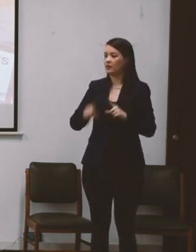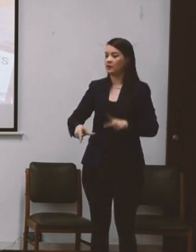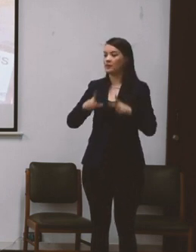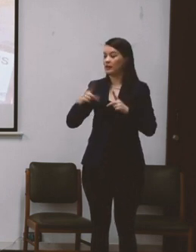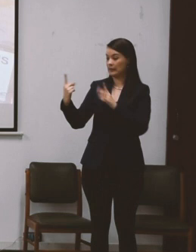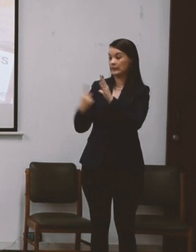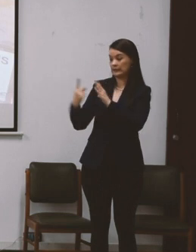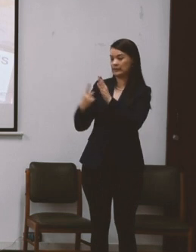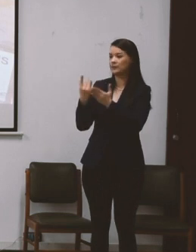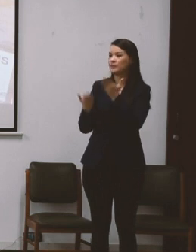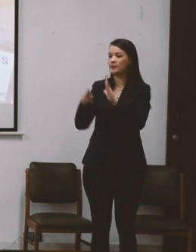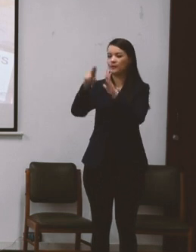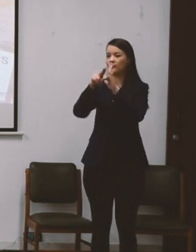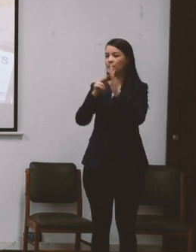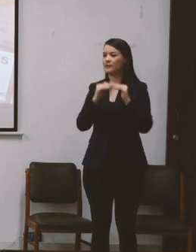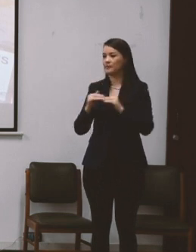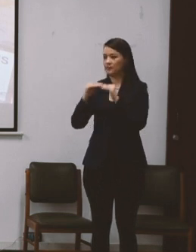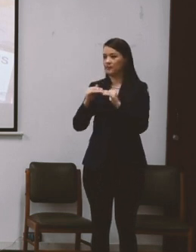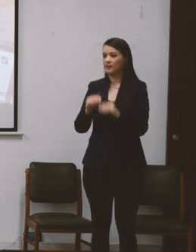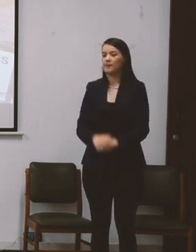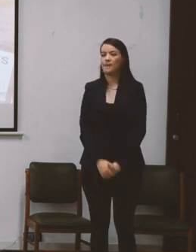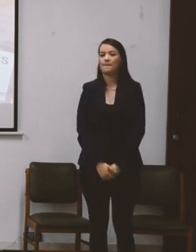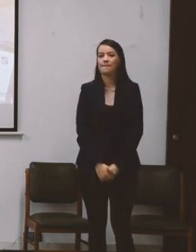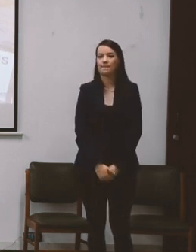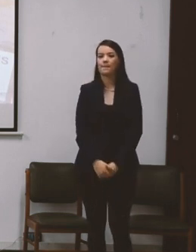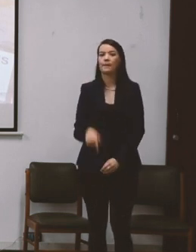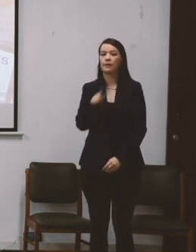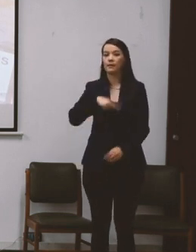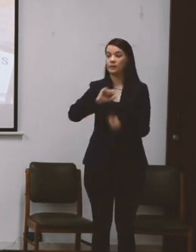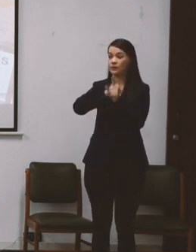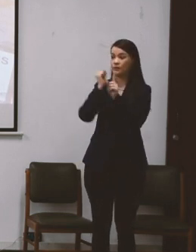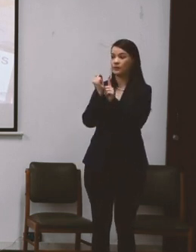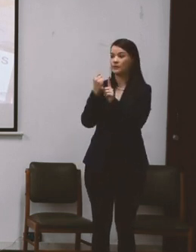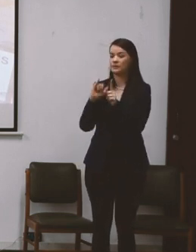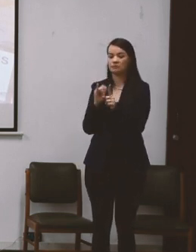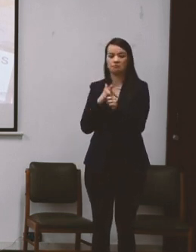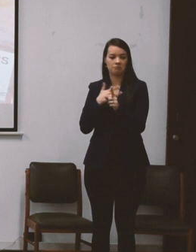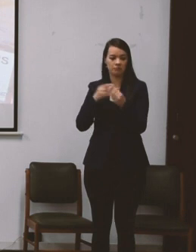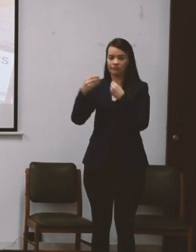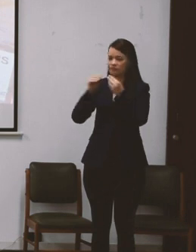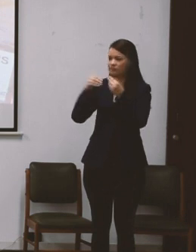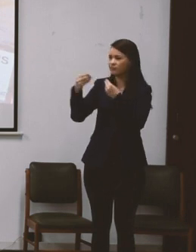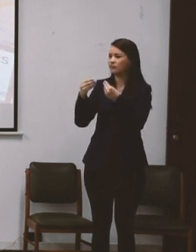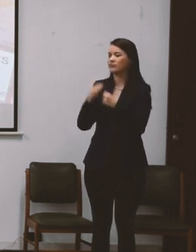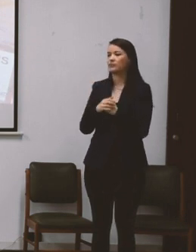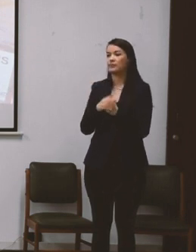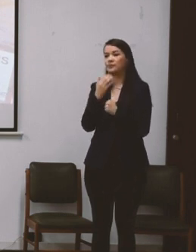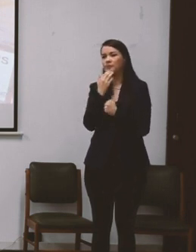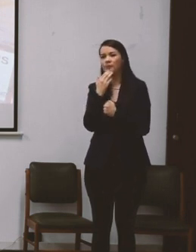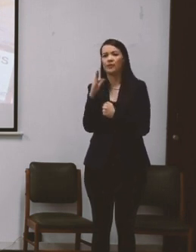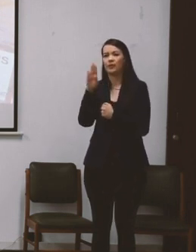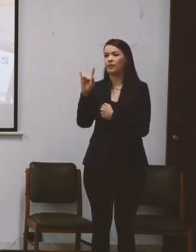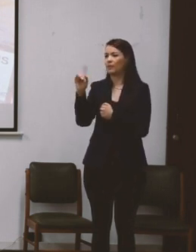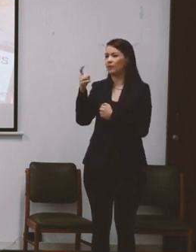o esquemas de normalización. Nos encontramos en una sociedad empática y flexible. El buga, ¿cómo le